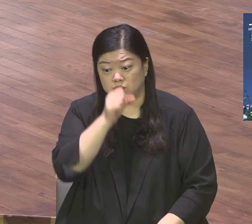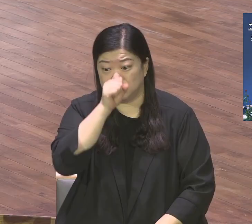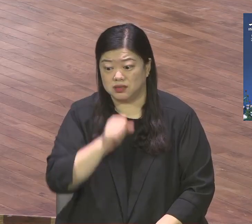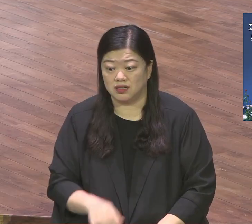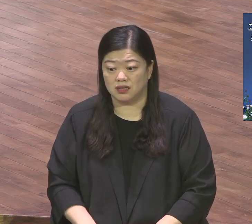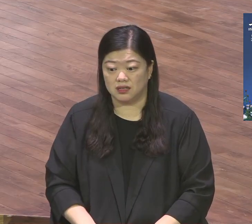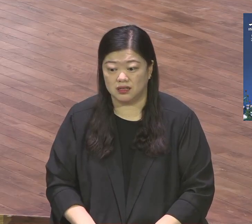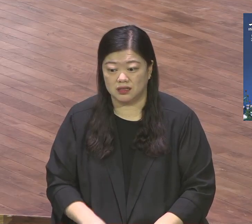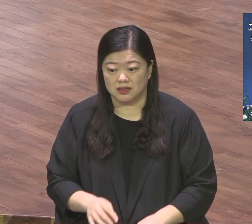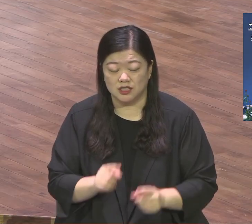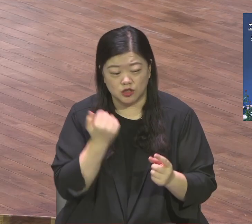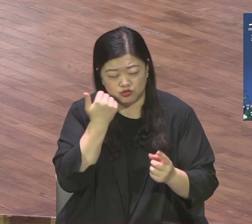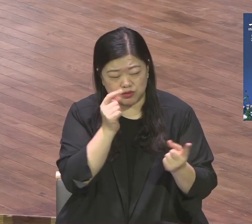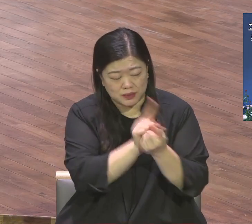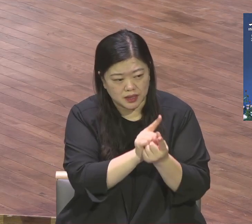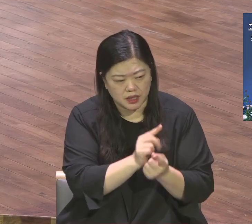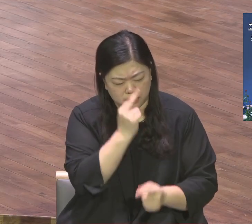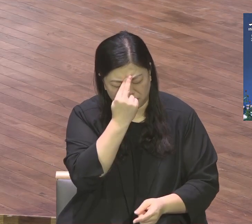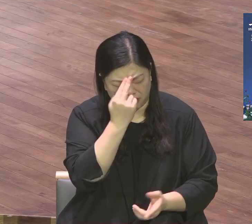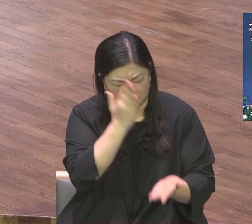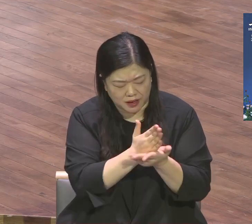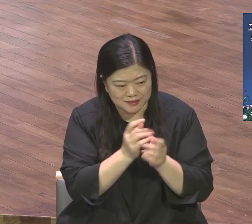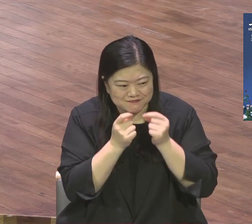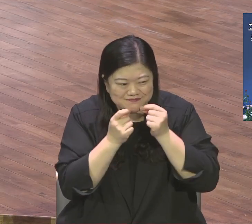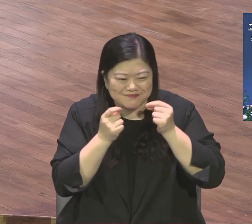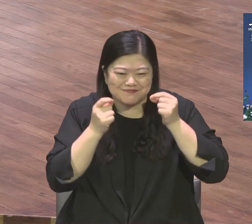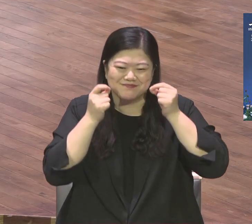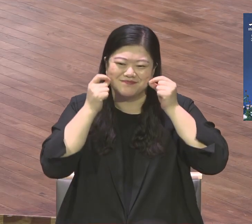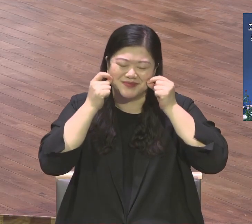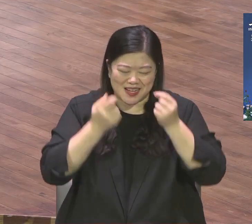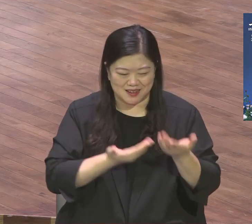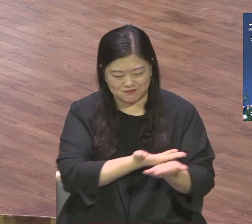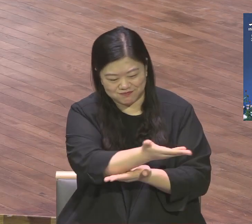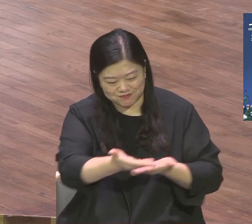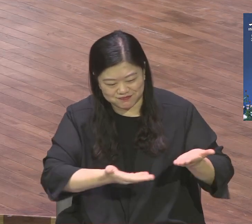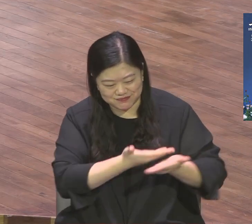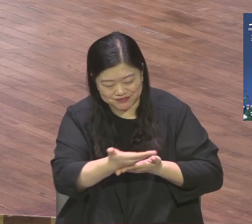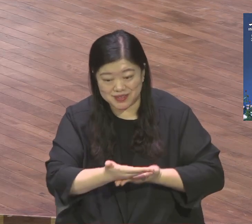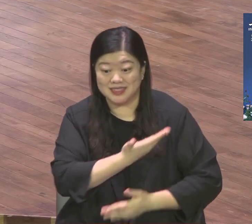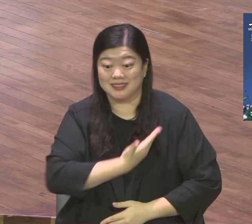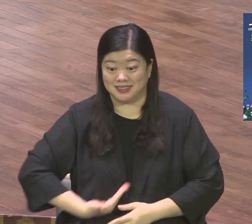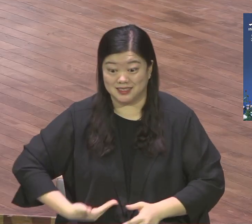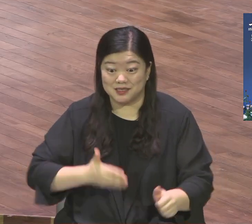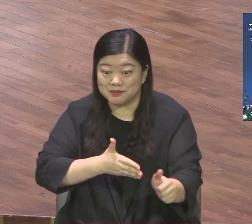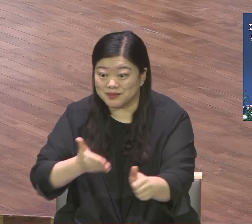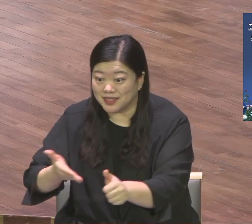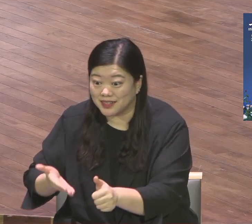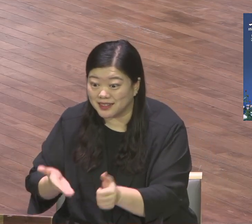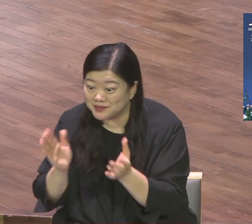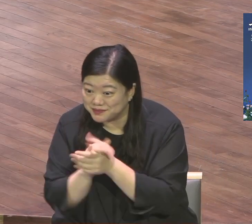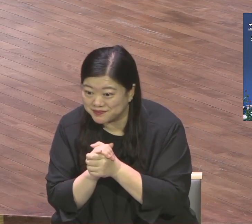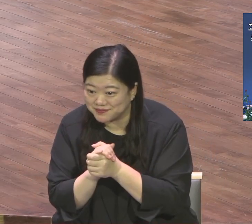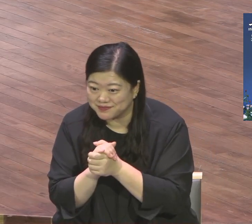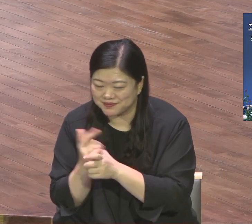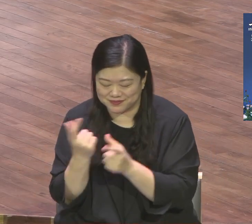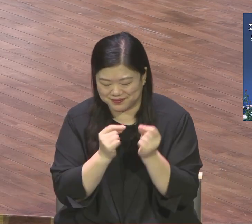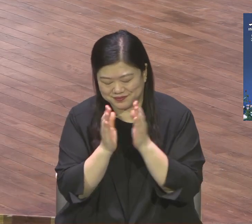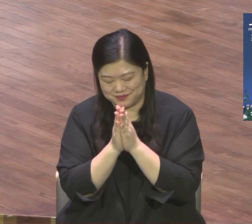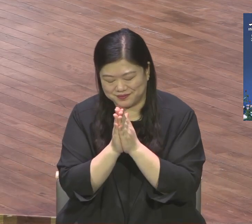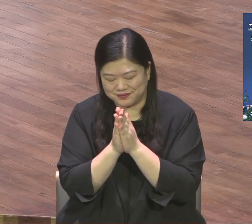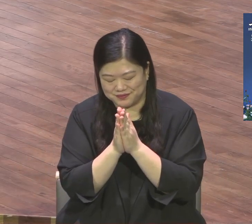없이 그리스도의 절대 제자들 다 되시기를 주님으로 축복합니다. 기도합시다. 아버지